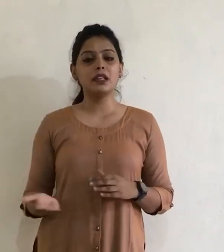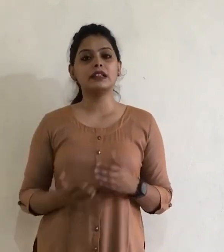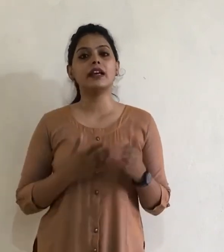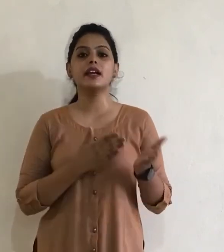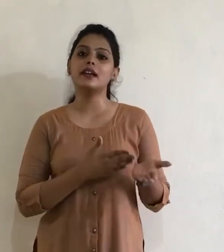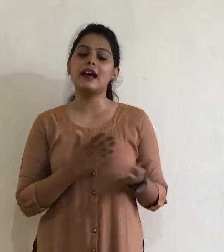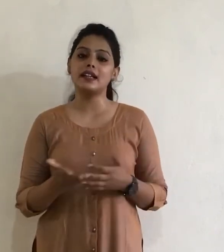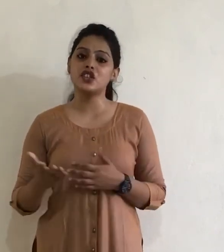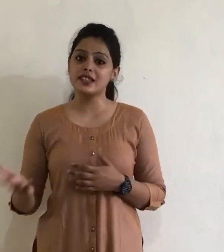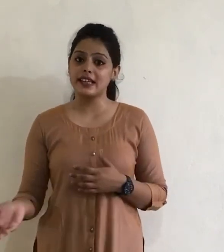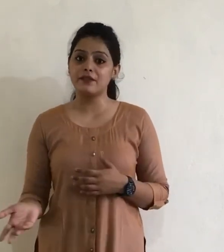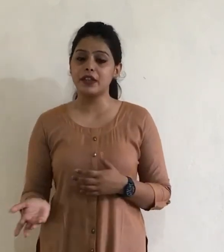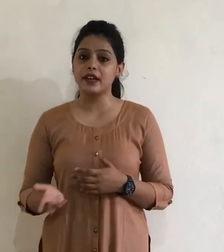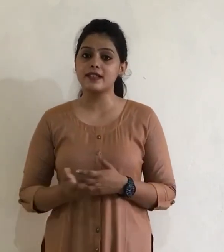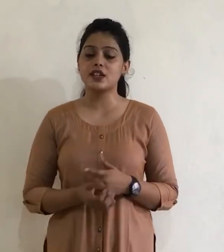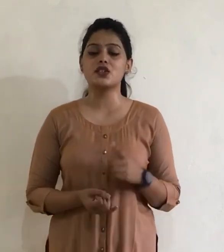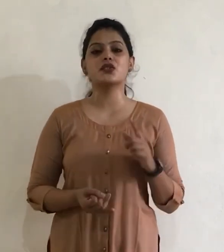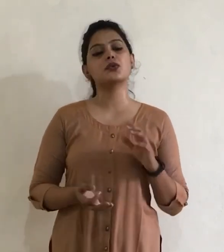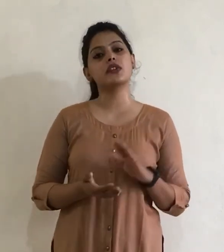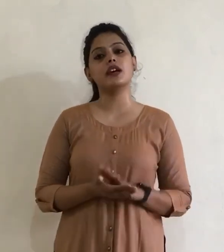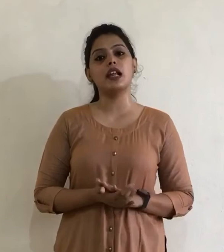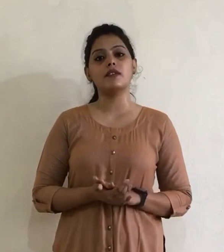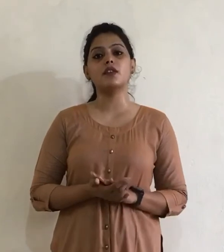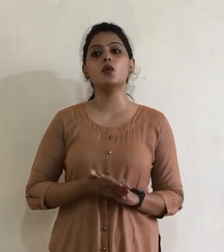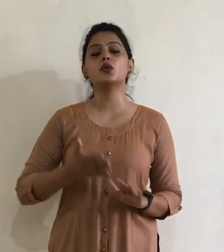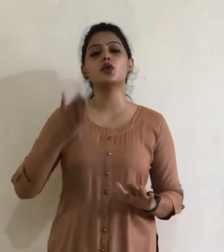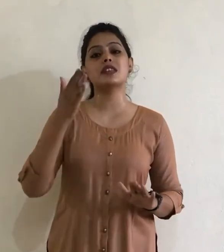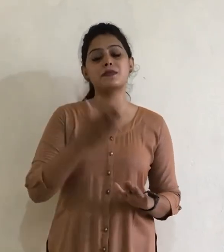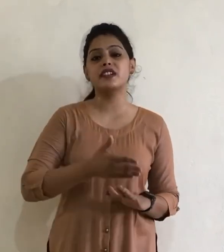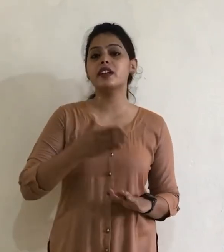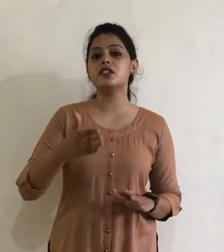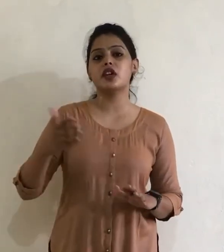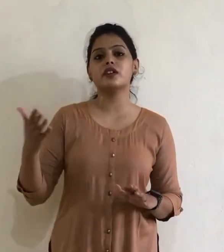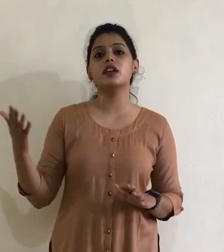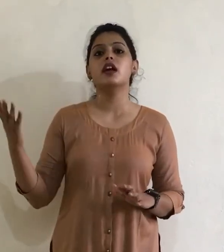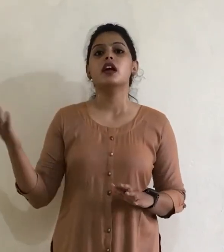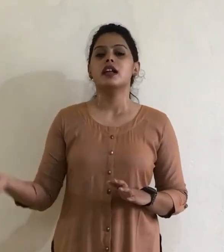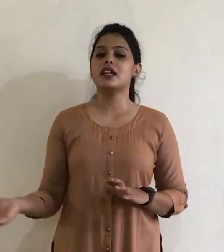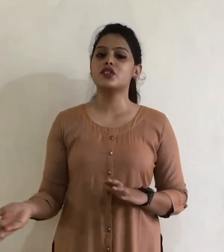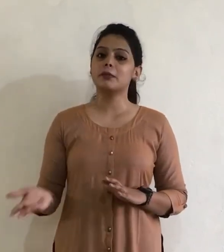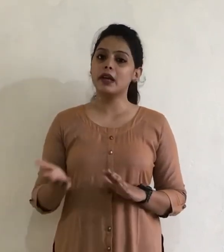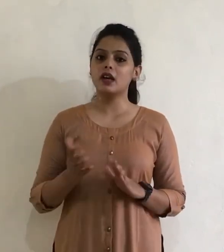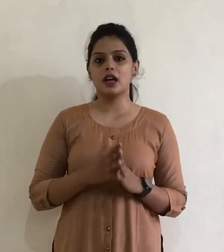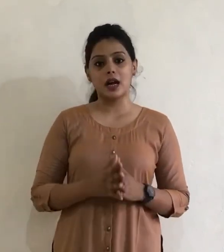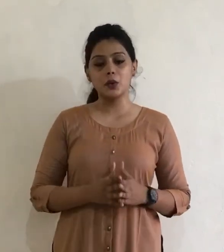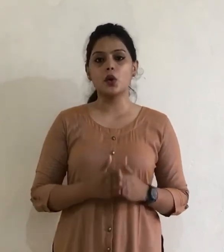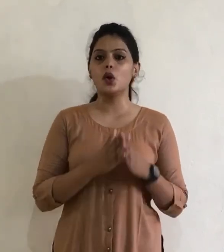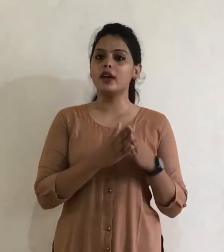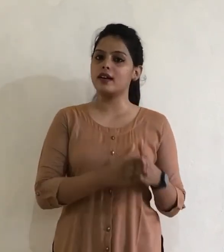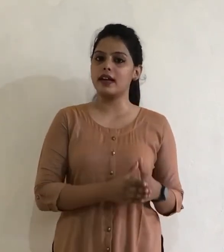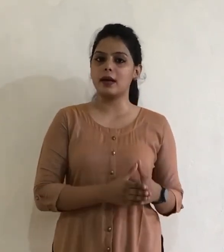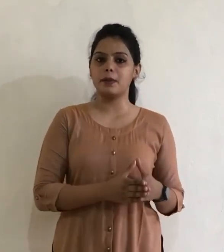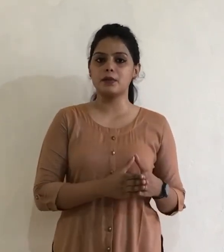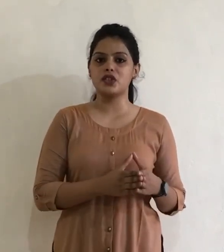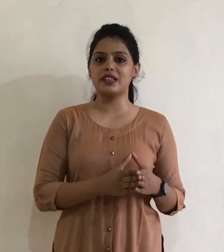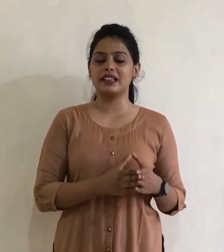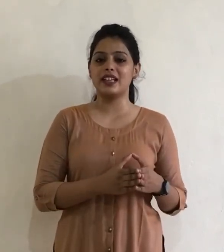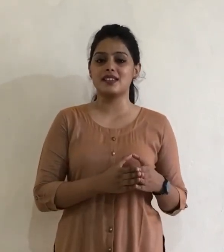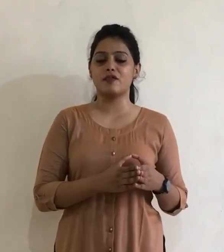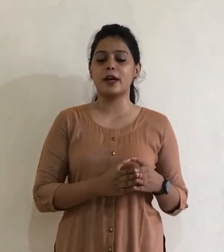देते हैं in RTGS NEFT transactions. उसके अलावा वो उनको subsidiary general ledger में account hold करने का permission देते हैं Reserve Bank